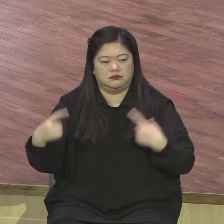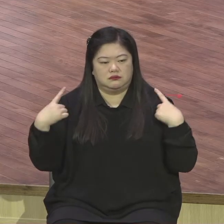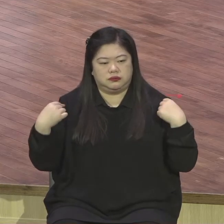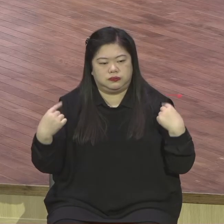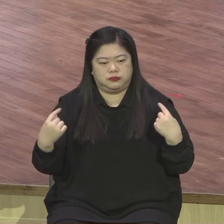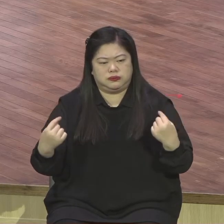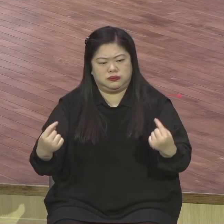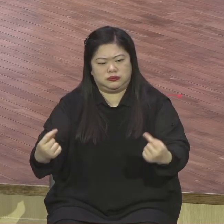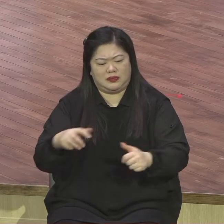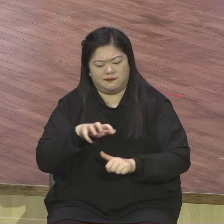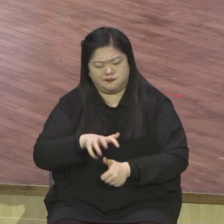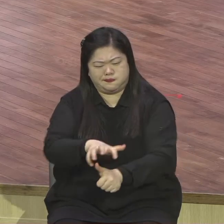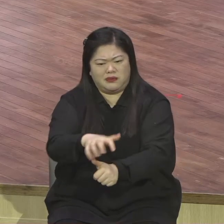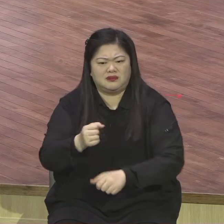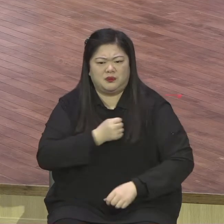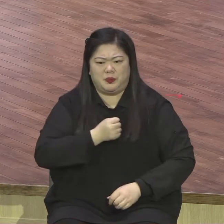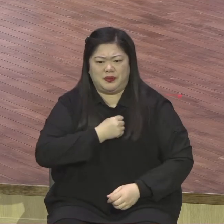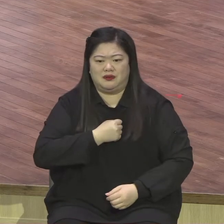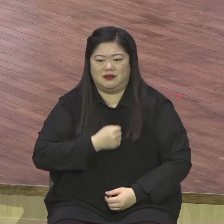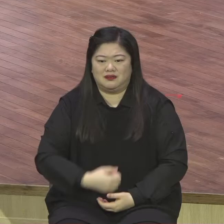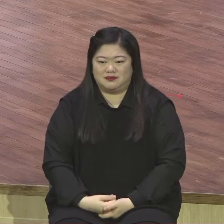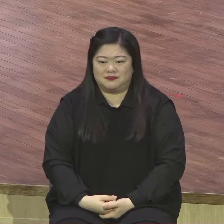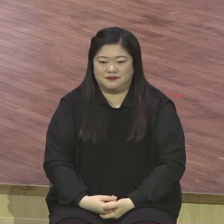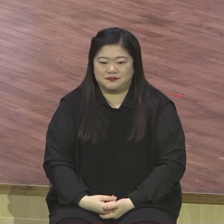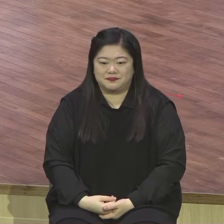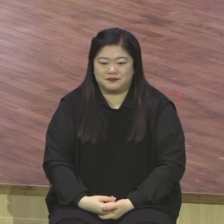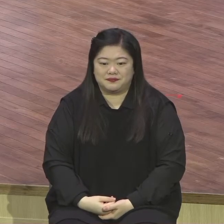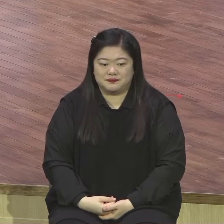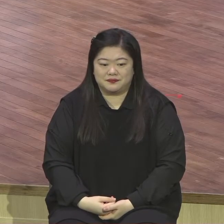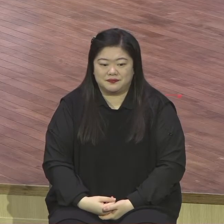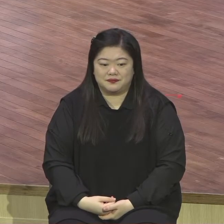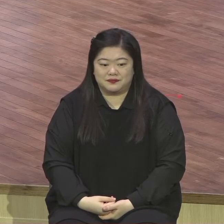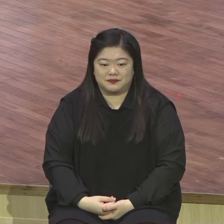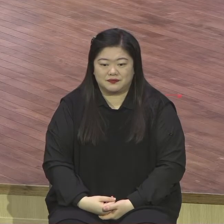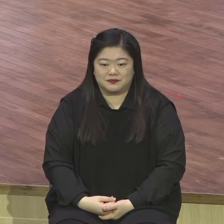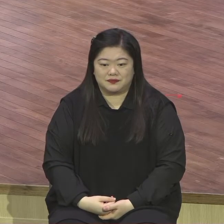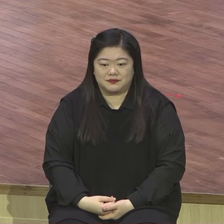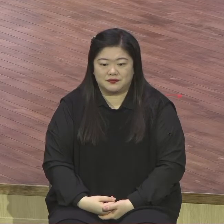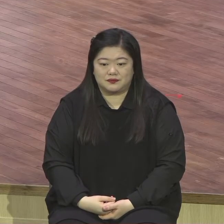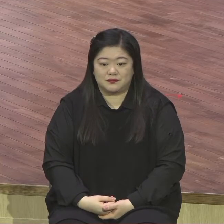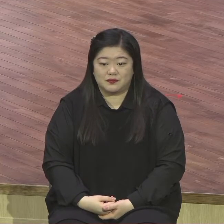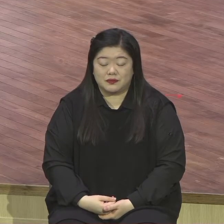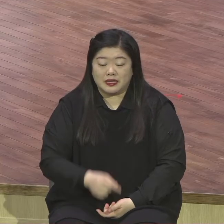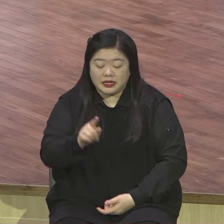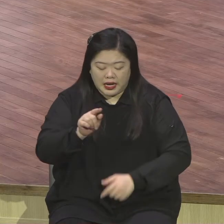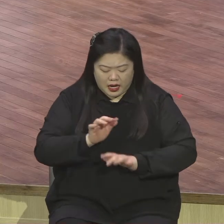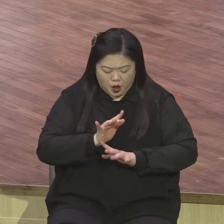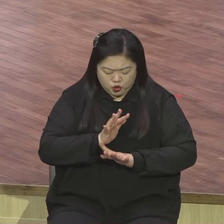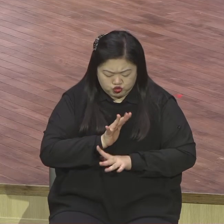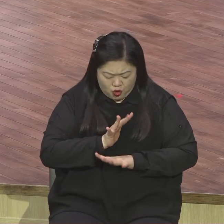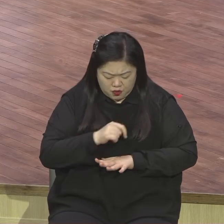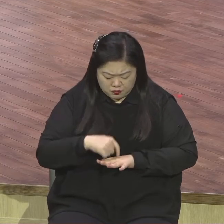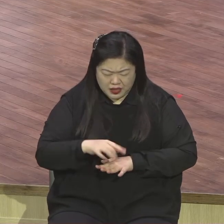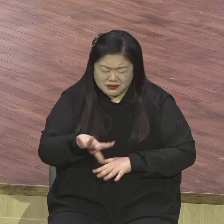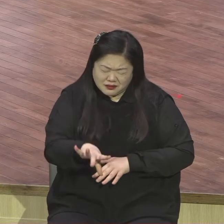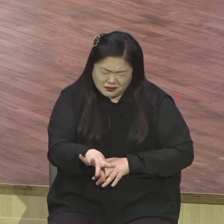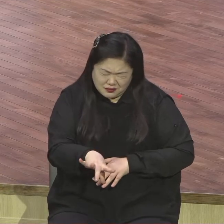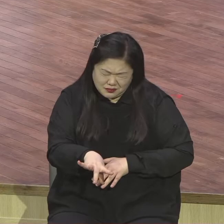사실 두려움은요 하나님 앞에 범죄한 인간에 찾아온 첫 감정입니다 사단이 이것을